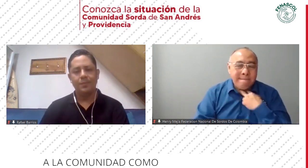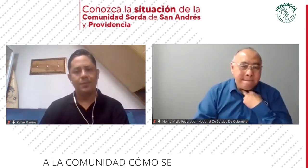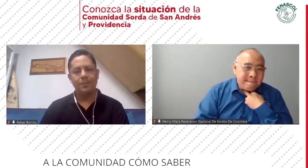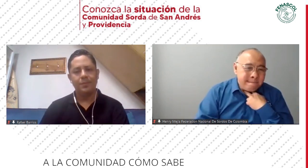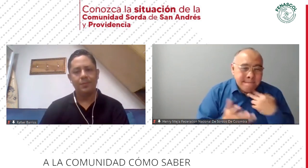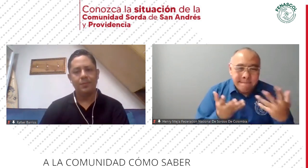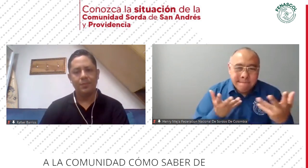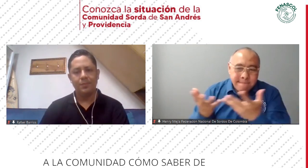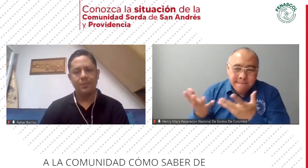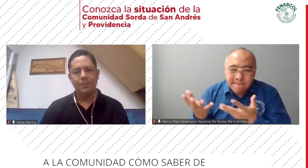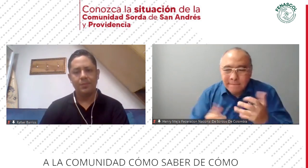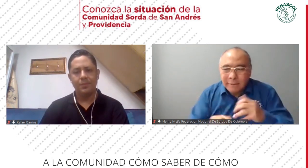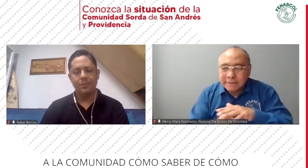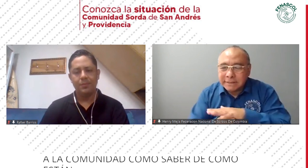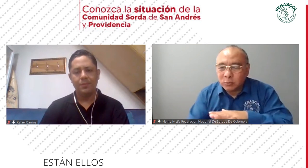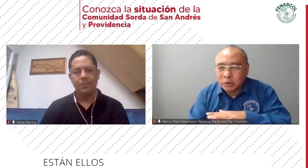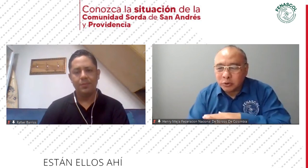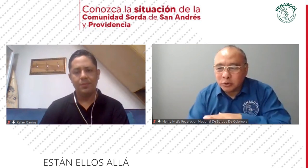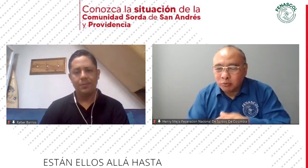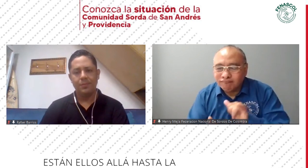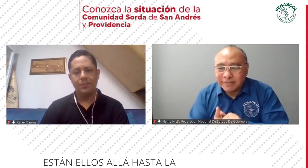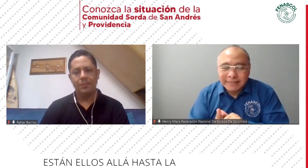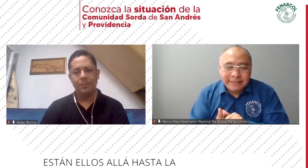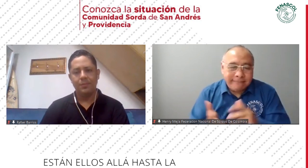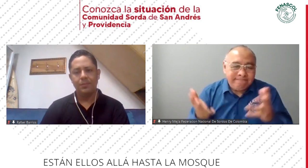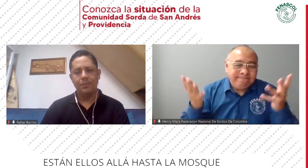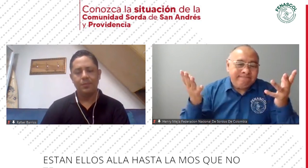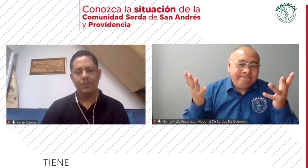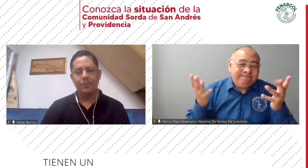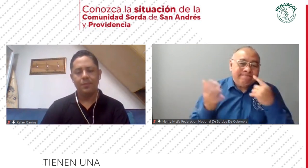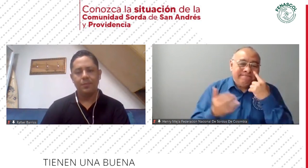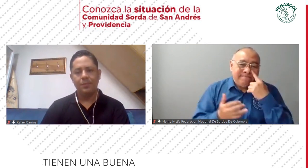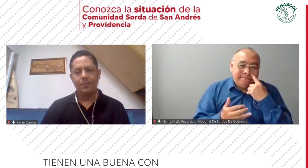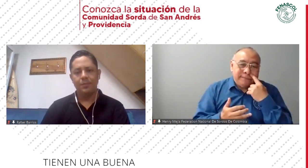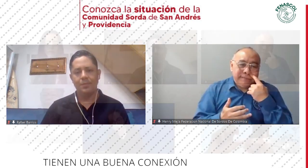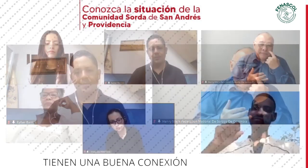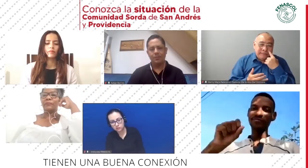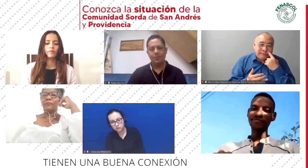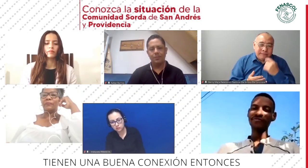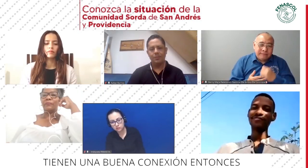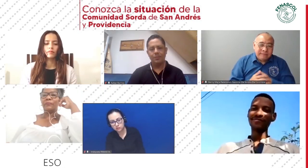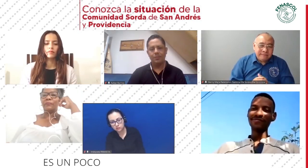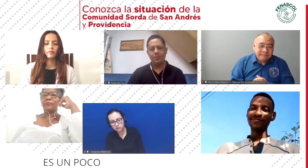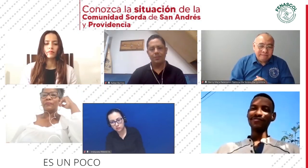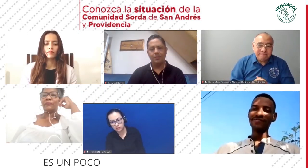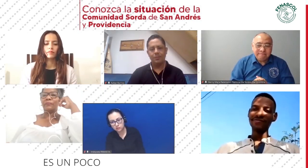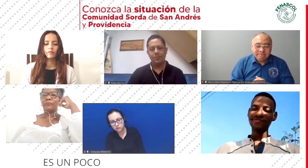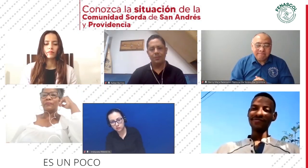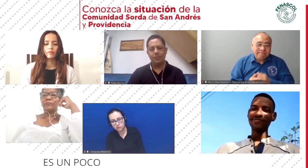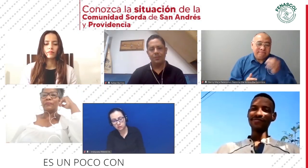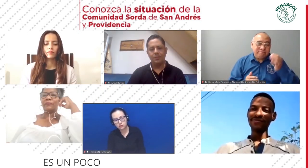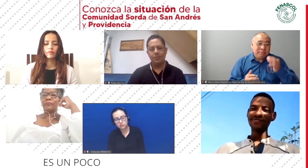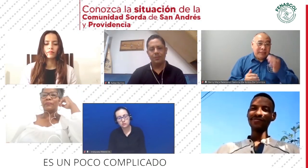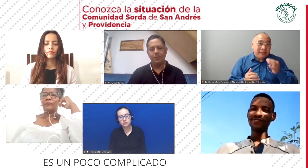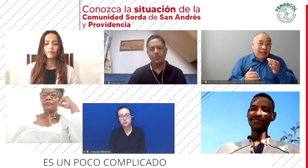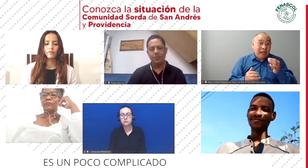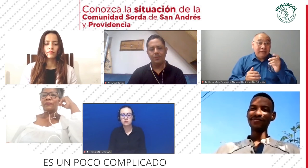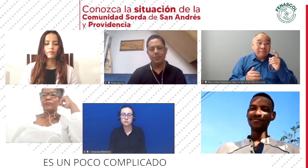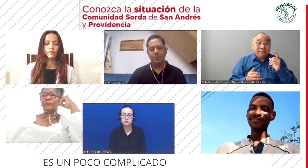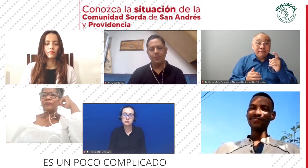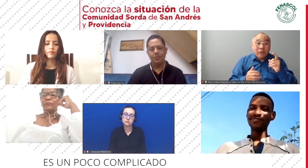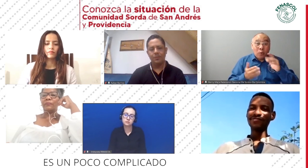como saber de cómo están ellos allá sabemos que no tienen una buena conexión entonces es un poco complicado